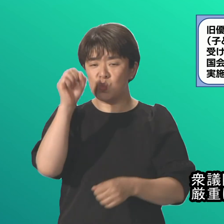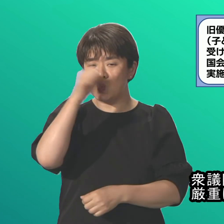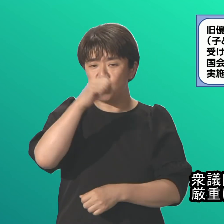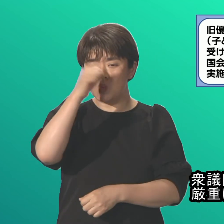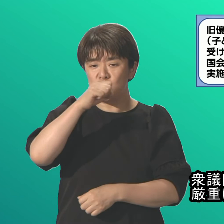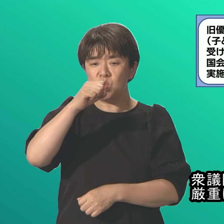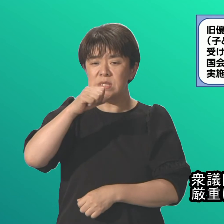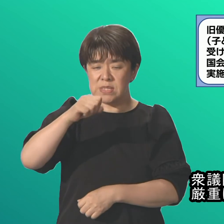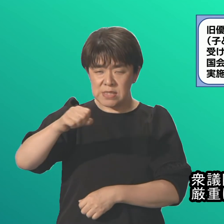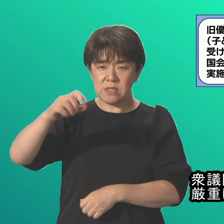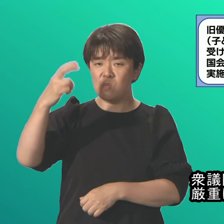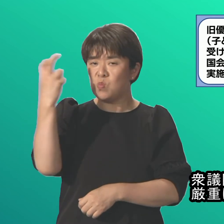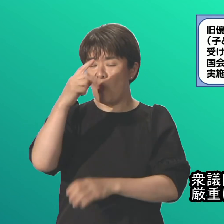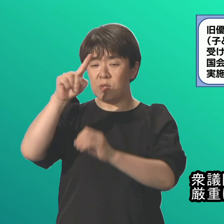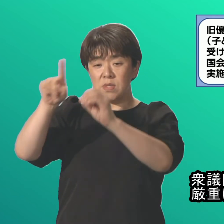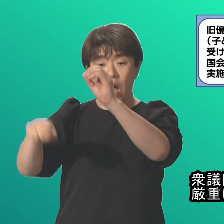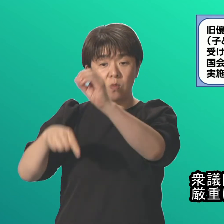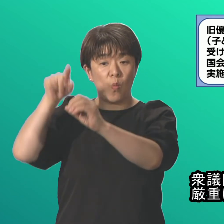議院調査局において、